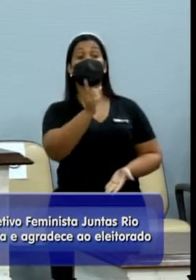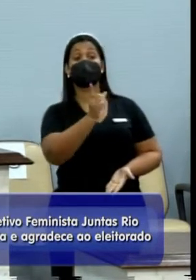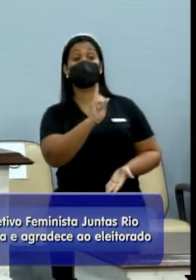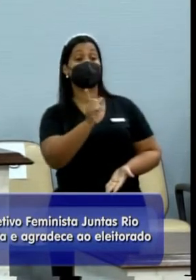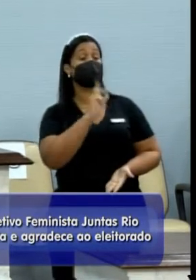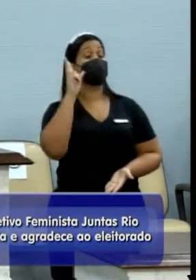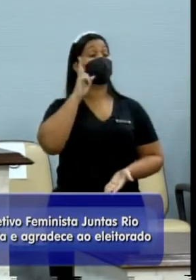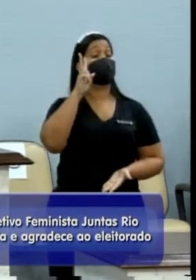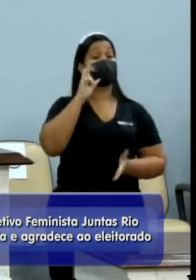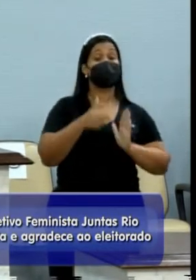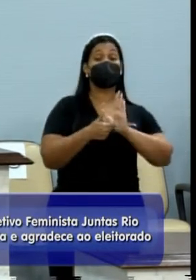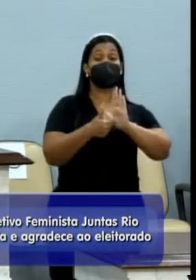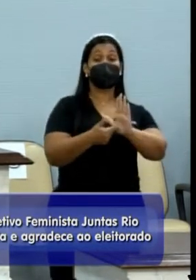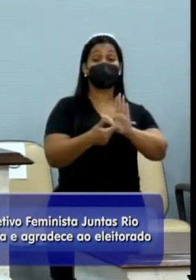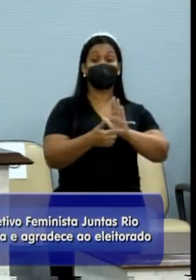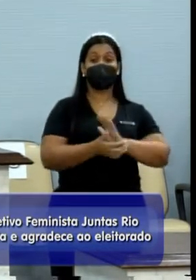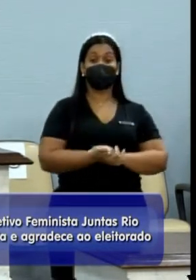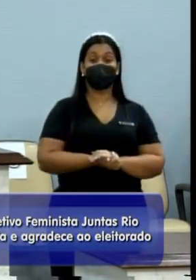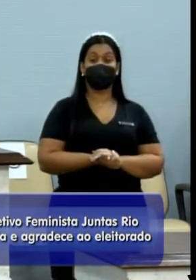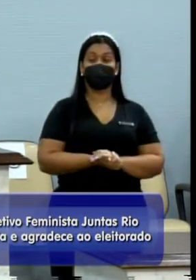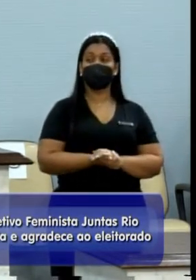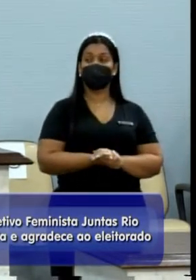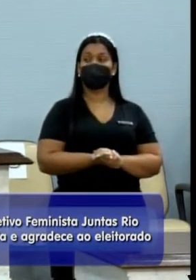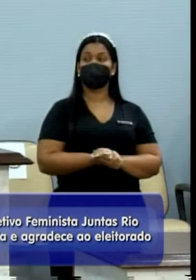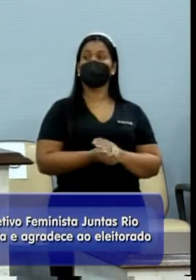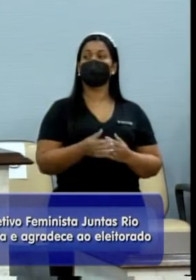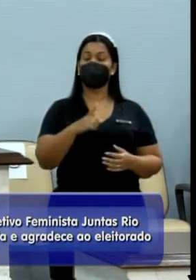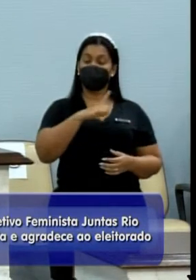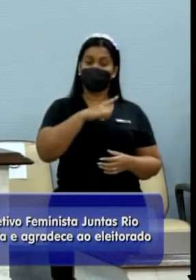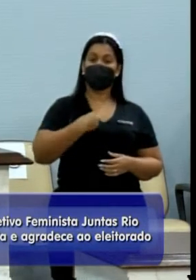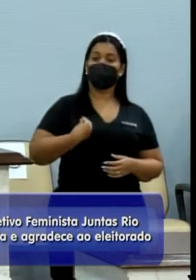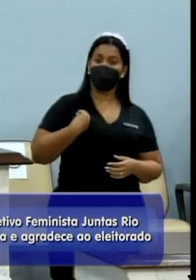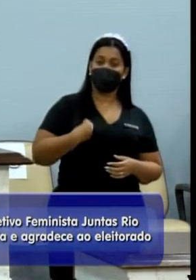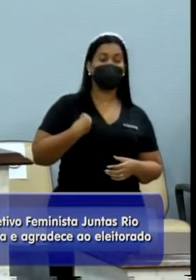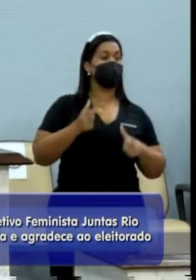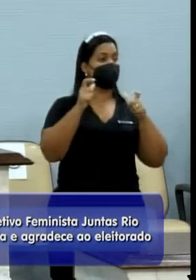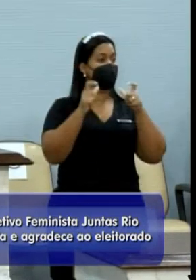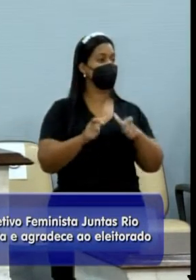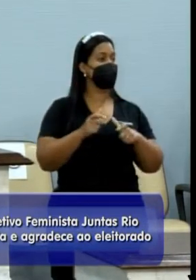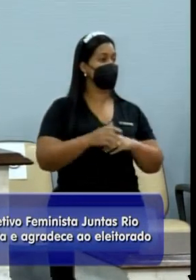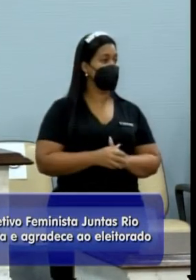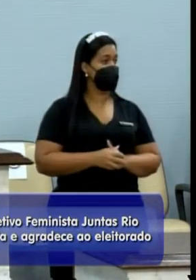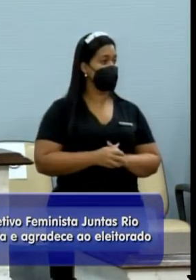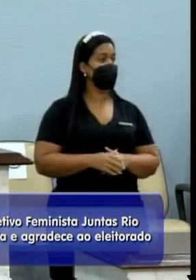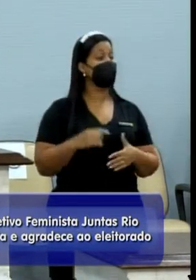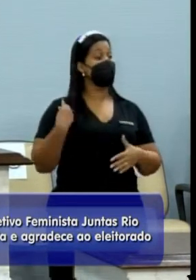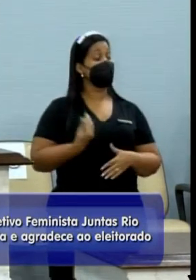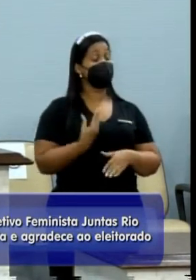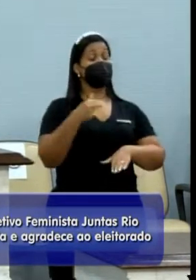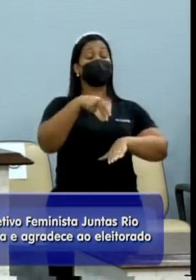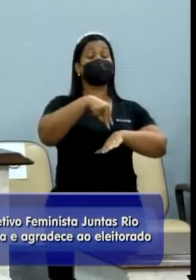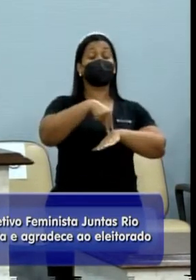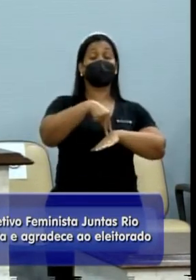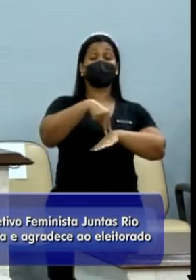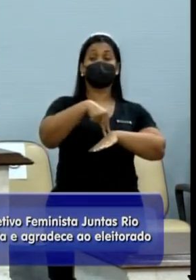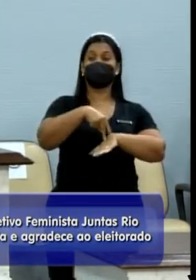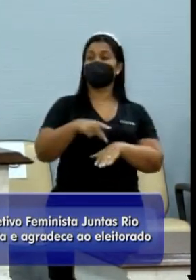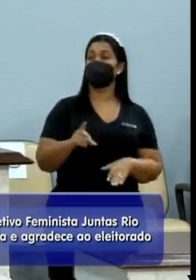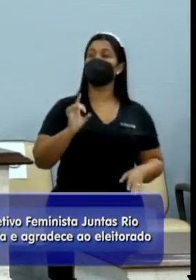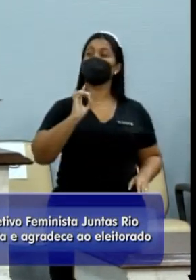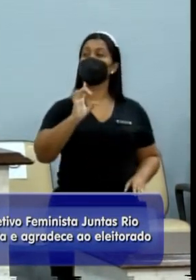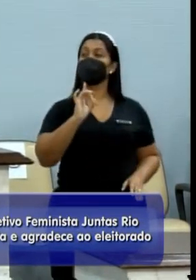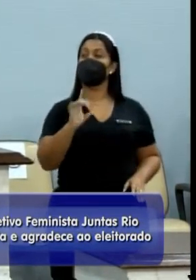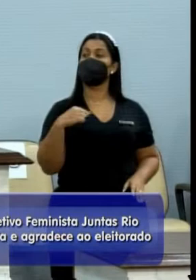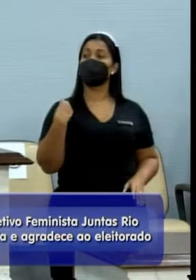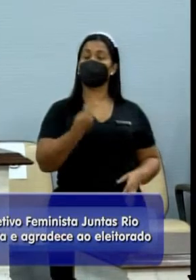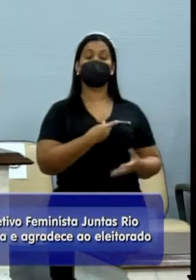sua história nas grandes mídias, ocupem mais esse espaço. A gente está aqui, não só porque a